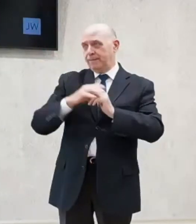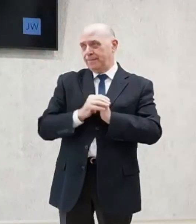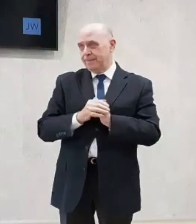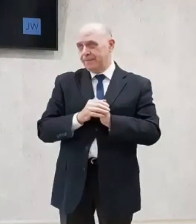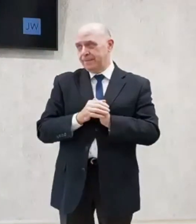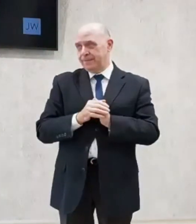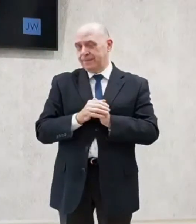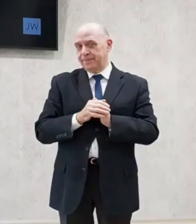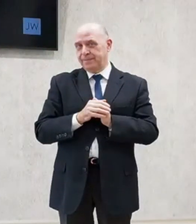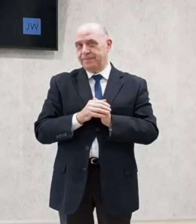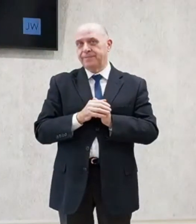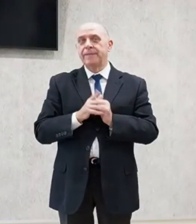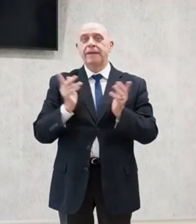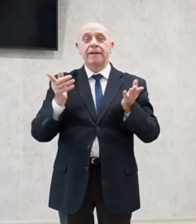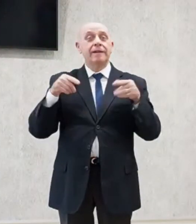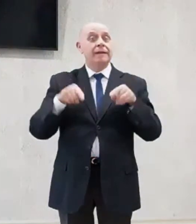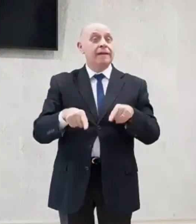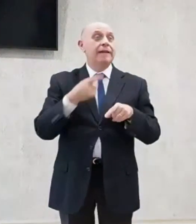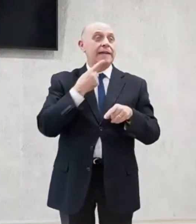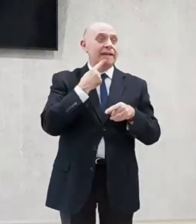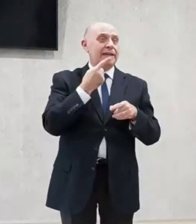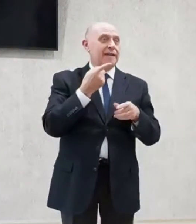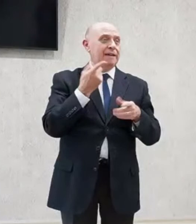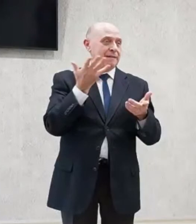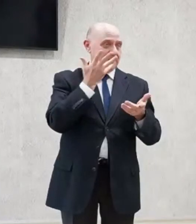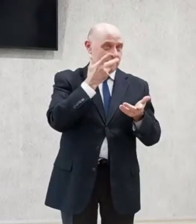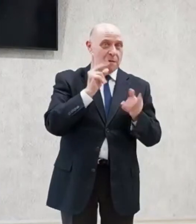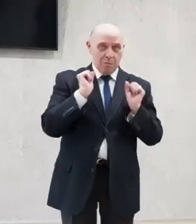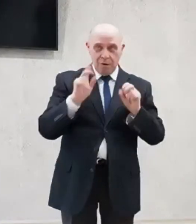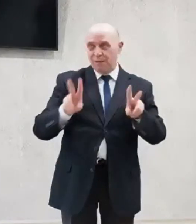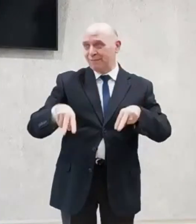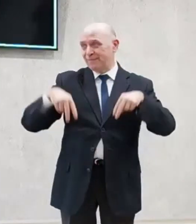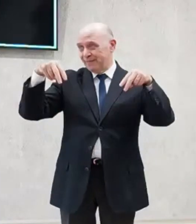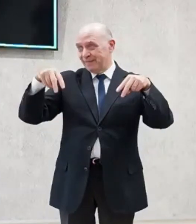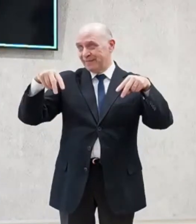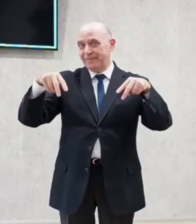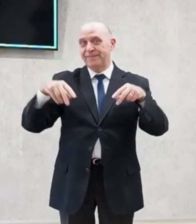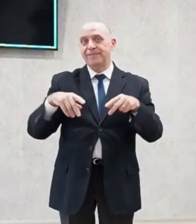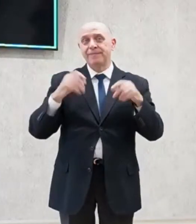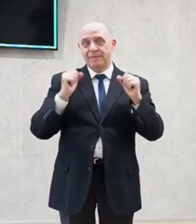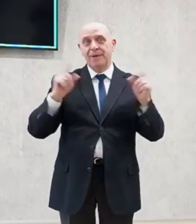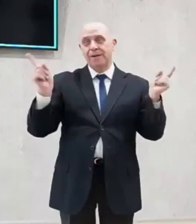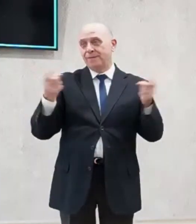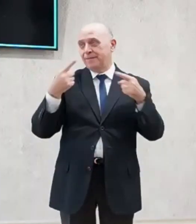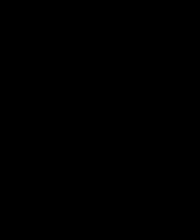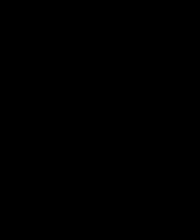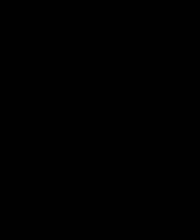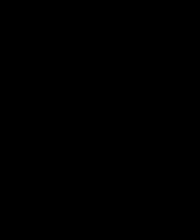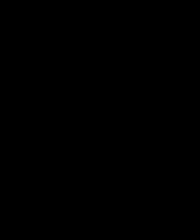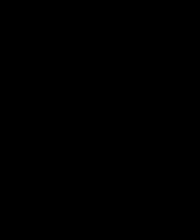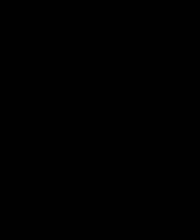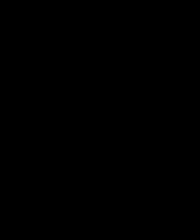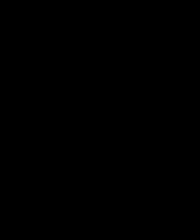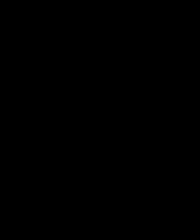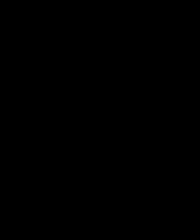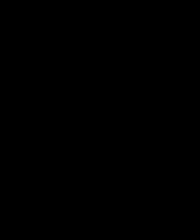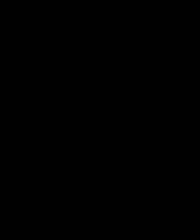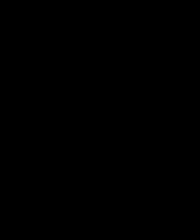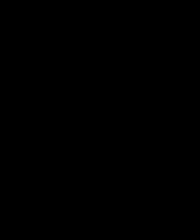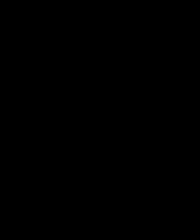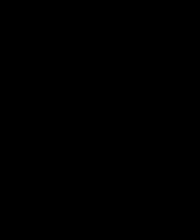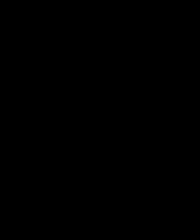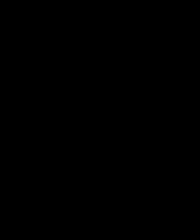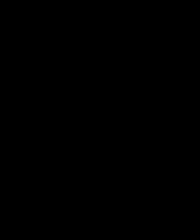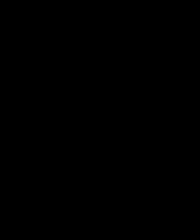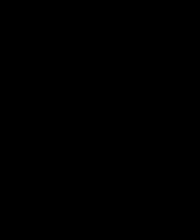ora possiamo Chi desidera alzarsi in piedi possiamo cantare cantico numero 151